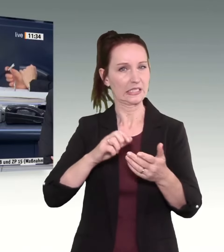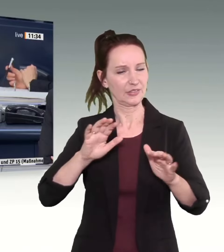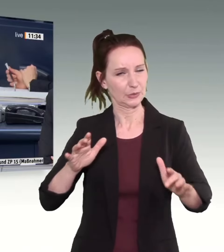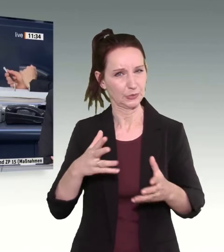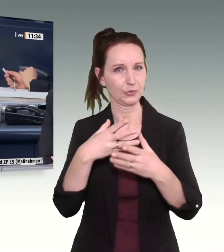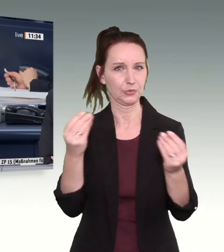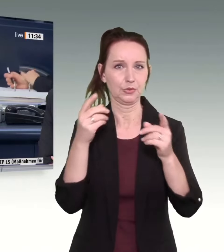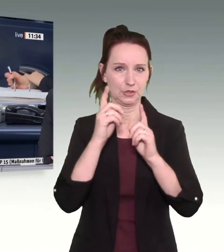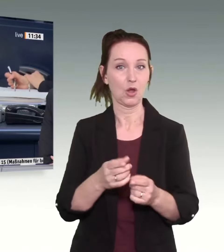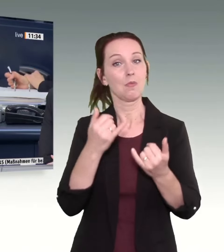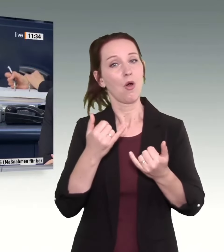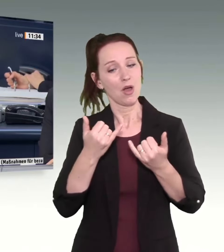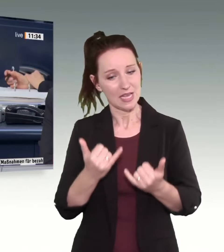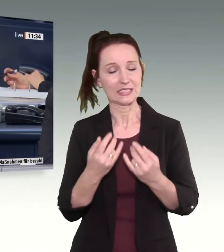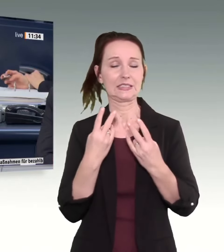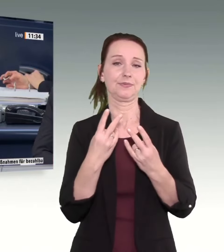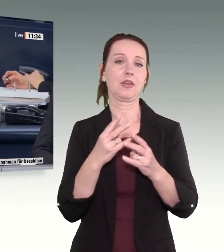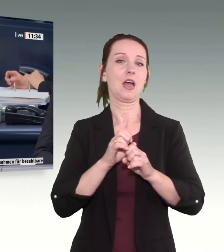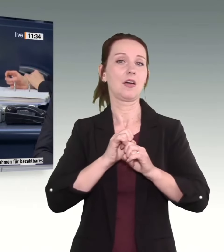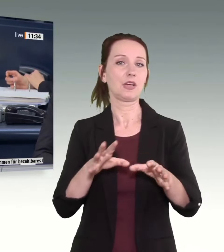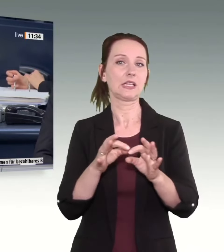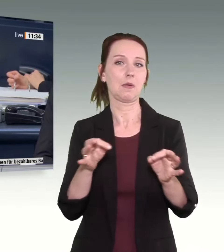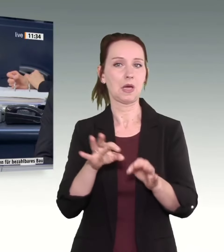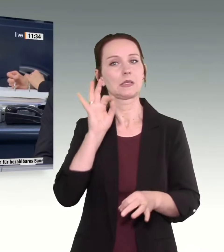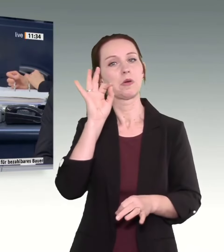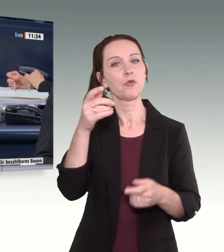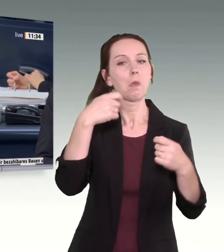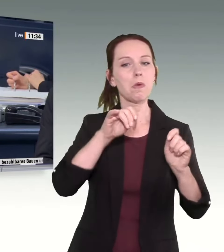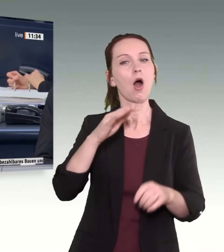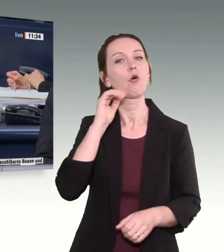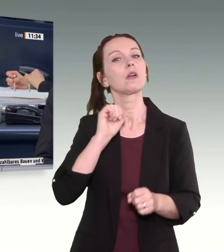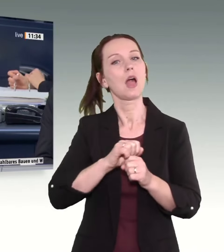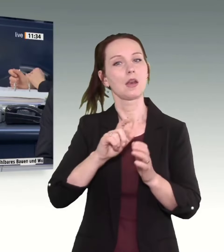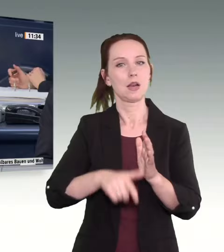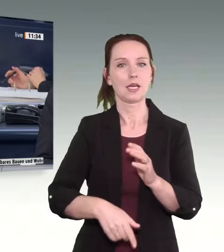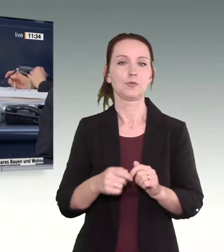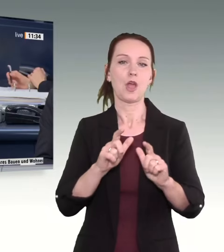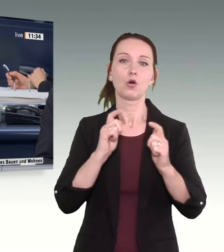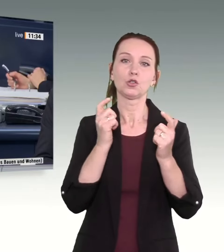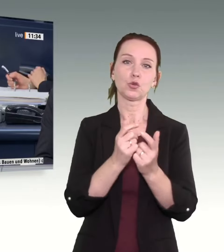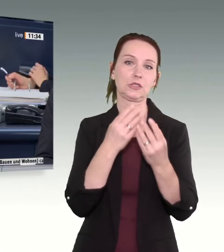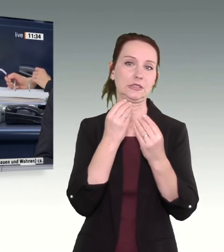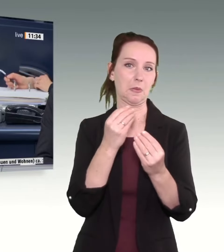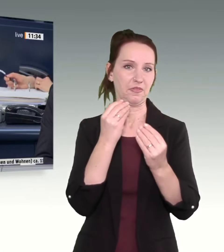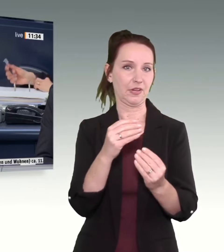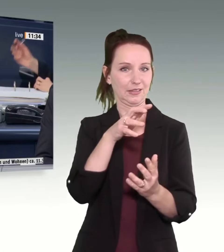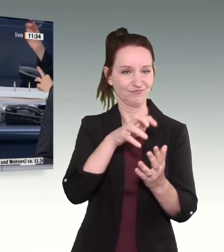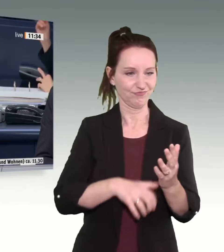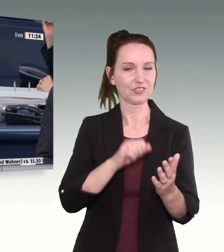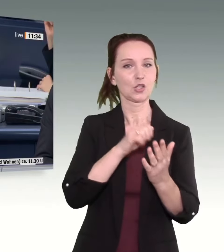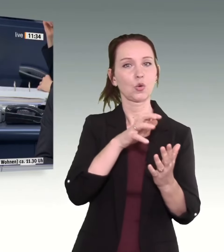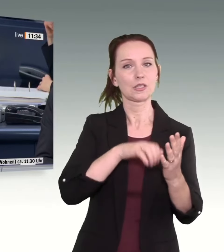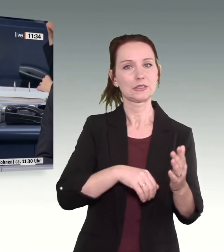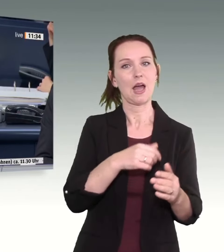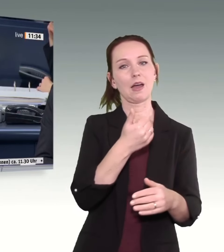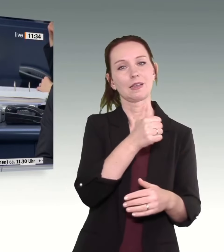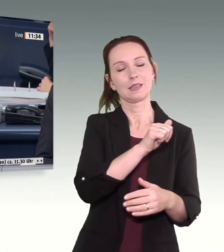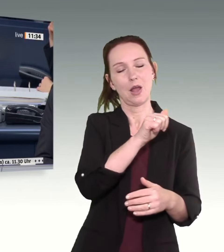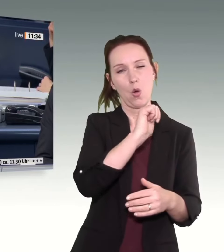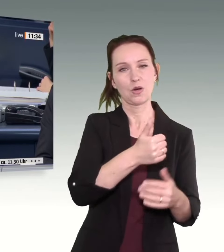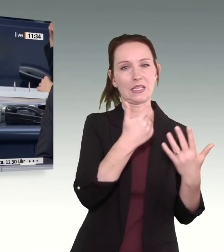Bauen und Wohnen ergreifen. Der Ausschuss empfiehlt in seiner Beschlussempfehlung, auf Drucksache 19 1754 den Antrag der Fraktion der CDU und CSU auf Drucksache